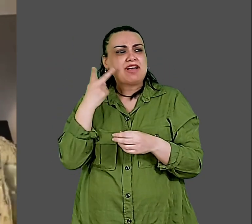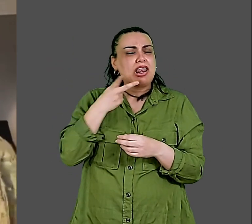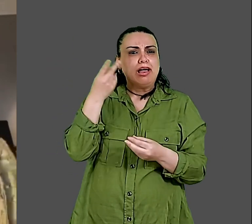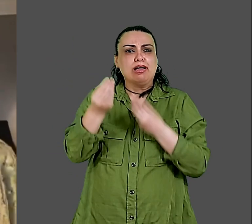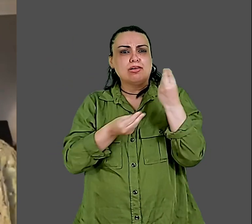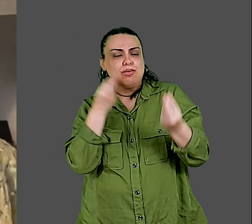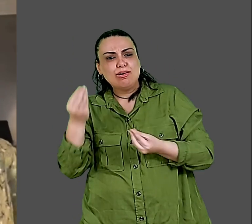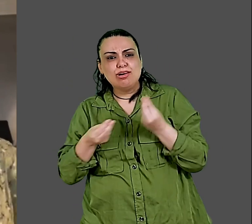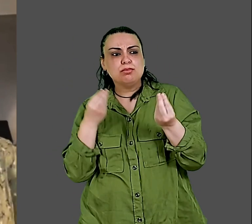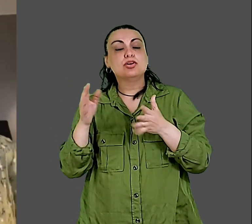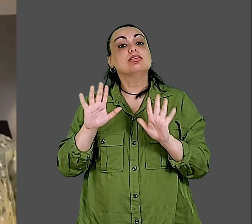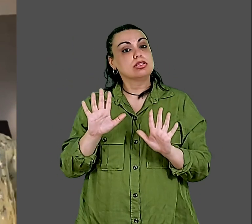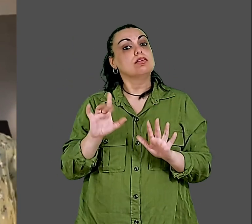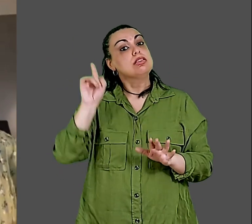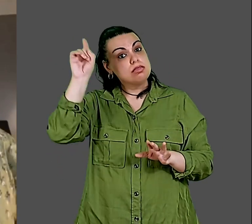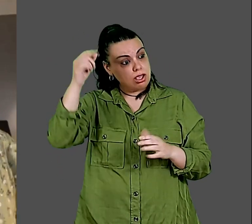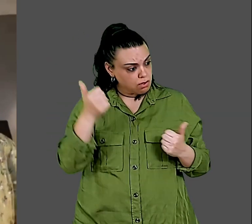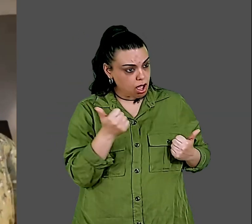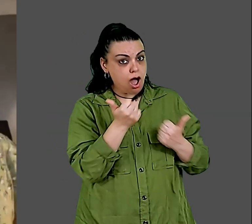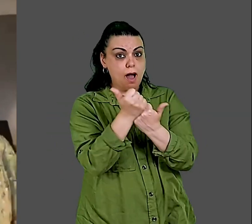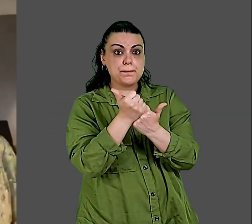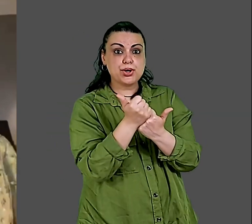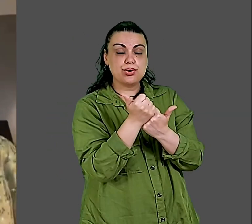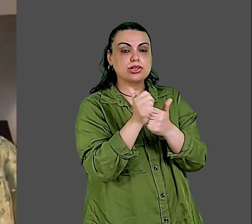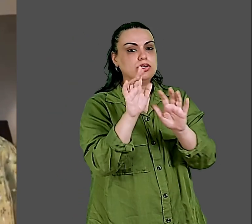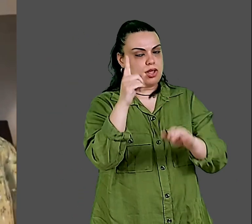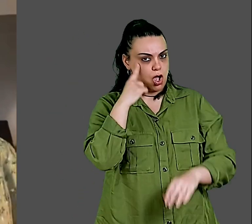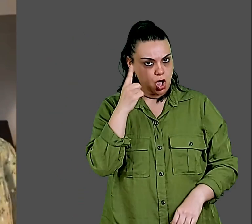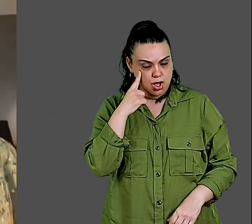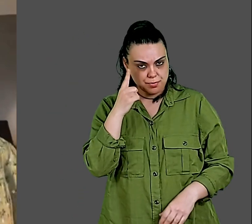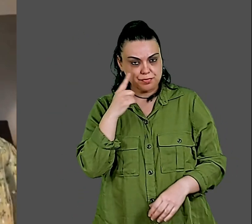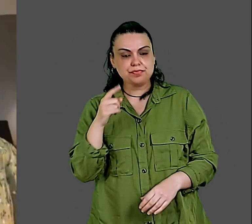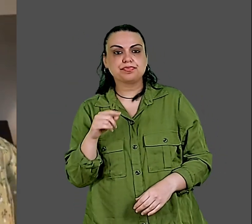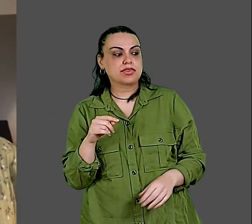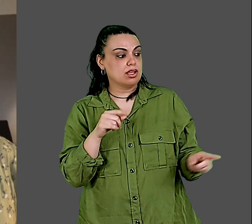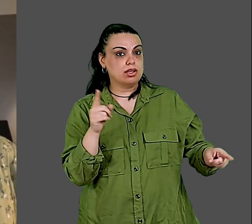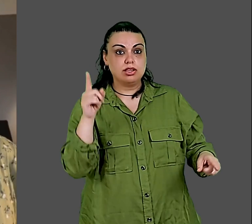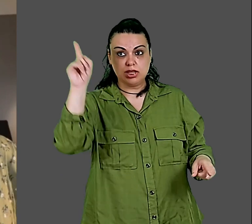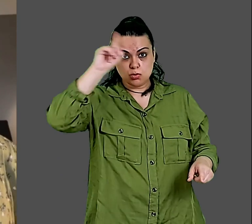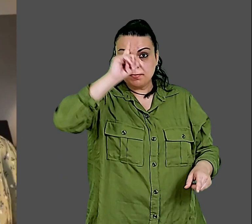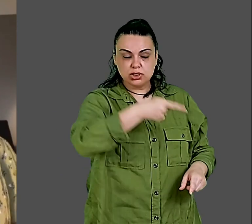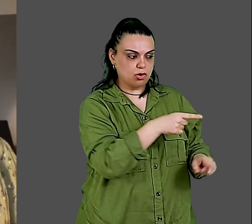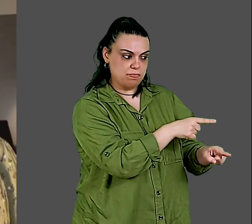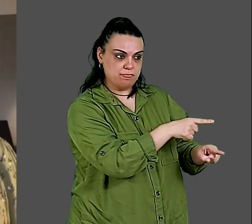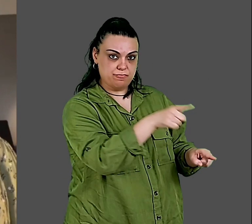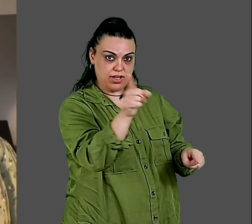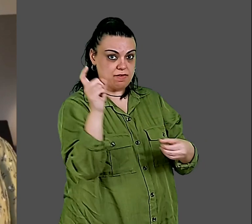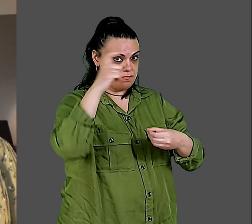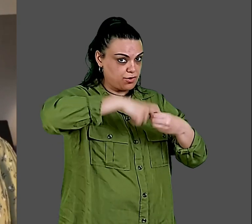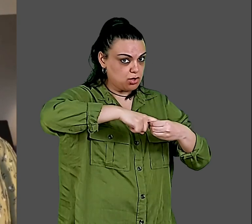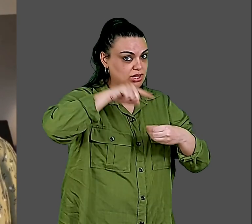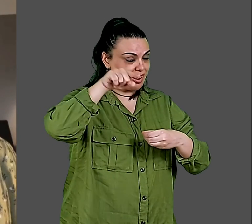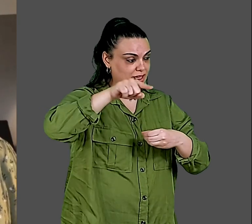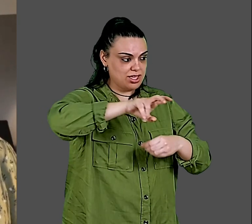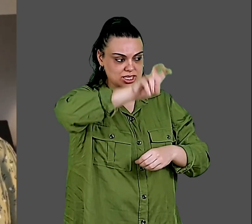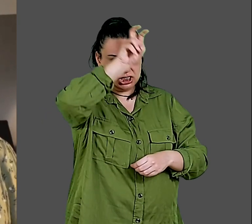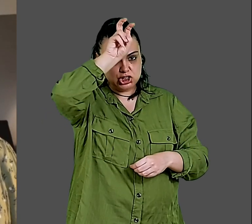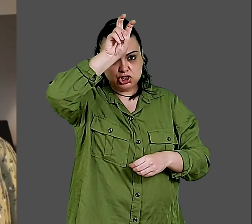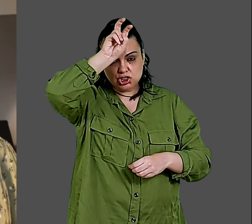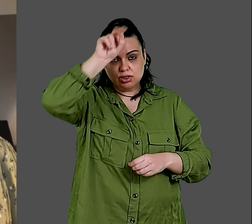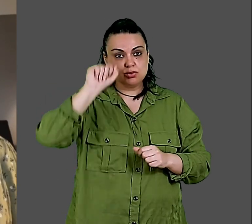de língua, aquela coisa toda. Mas Deus dá para ele toda a missão. Então vamos lá, recapitulando a missão. Volta para o